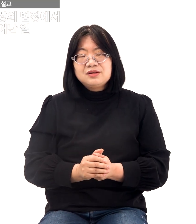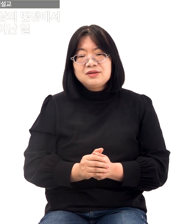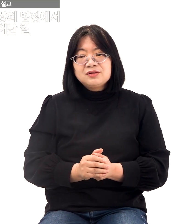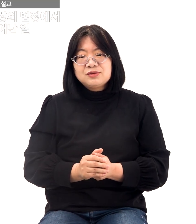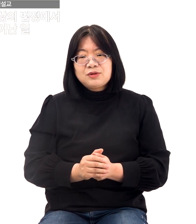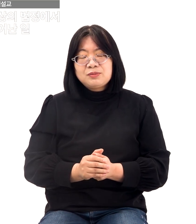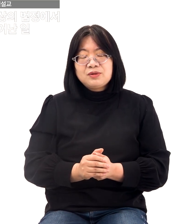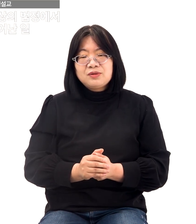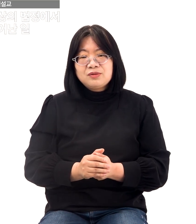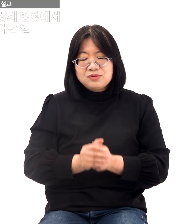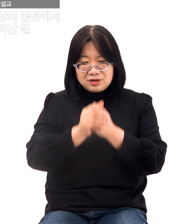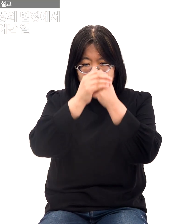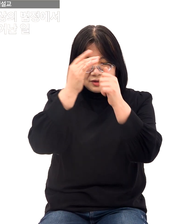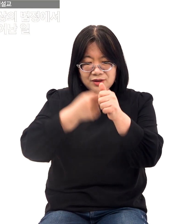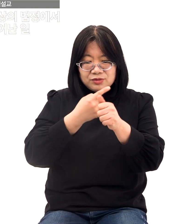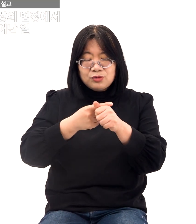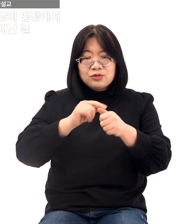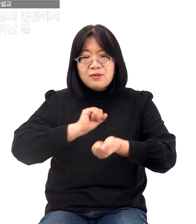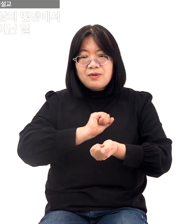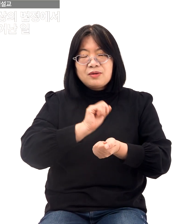성전이 부정해진다는 얘기예요.